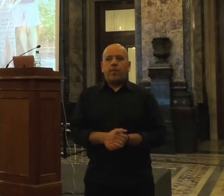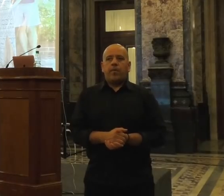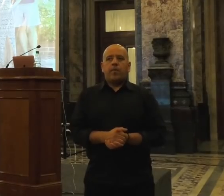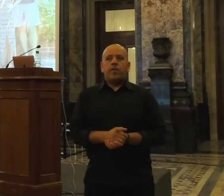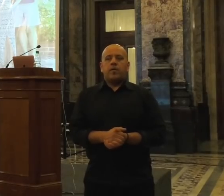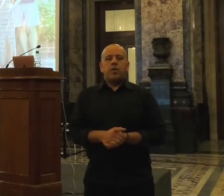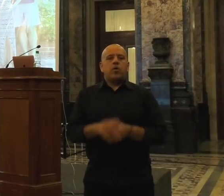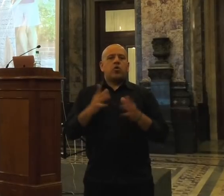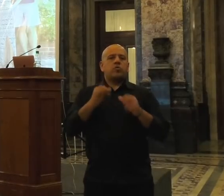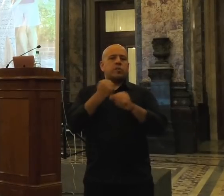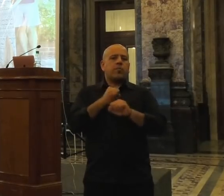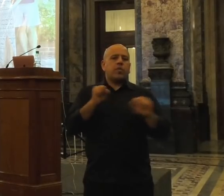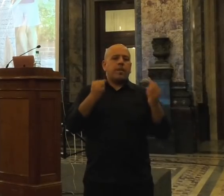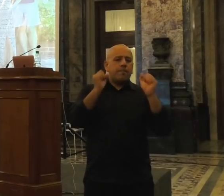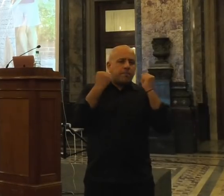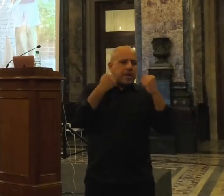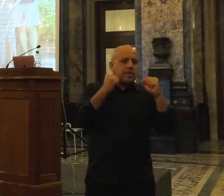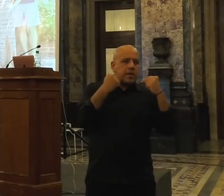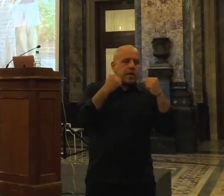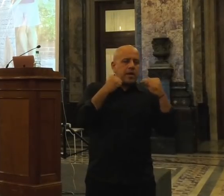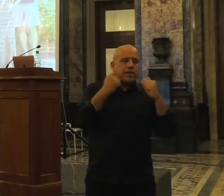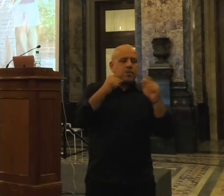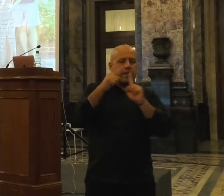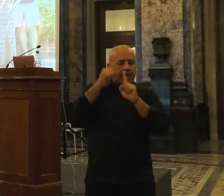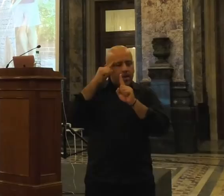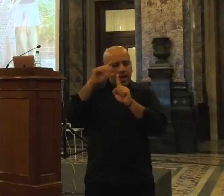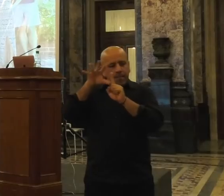¿Cómo se podría entrenar día a día mejor la percepción?